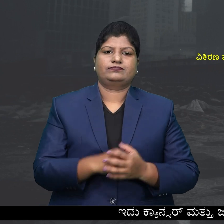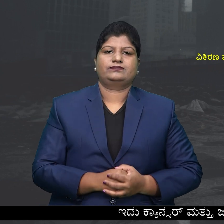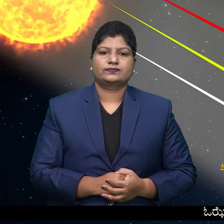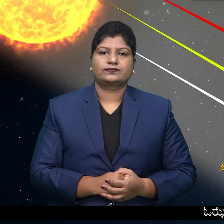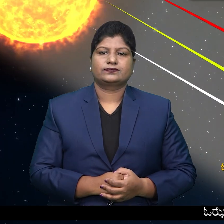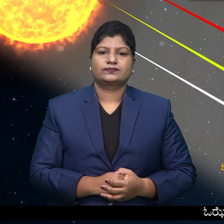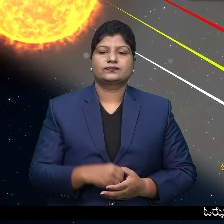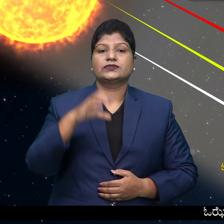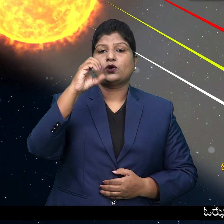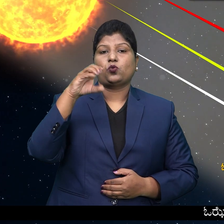ಓಝೋನ್ ಸವಕಳಿ.